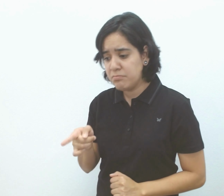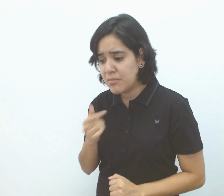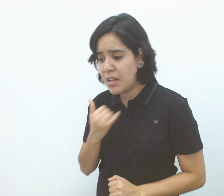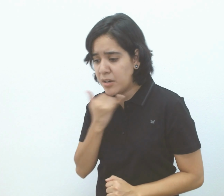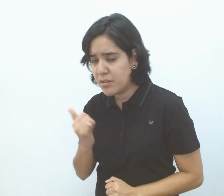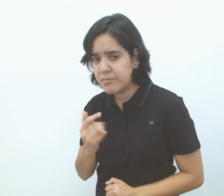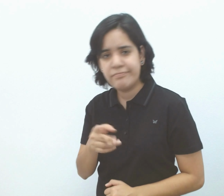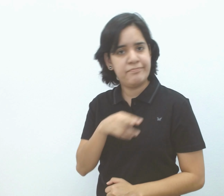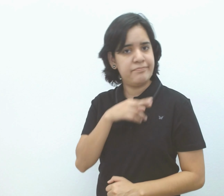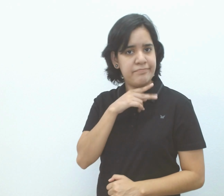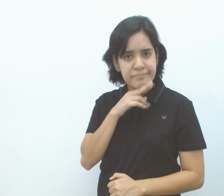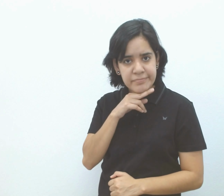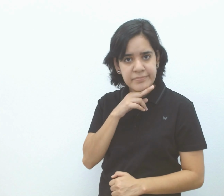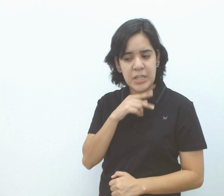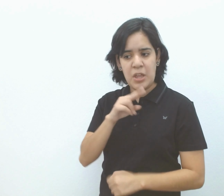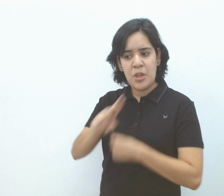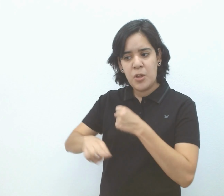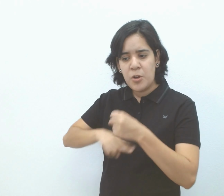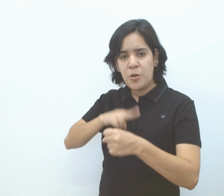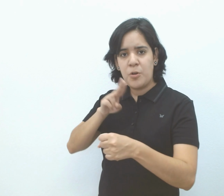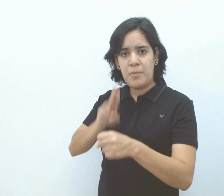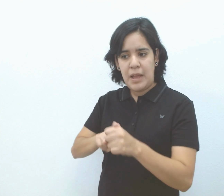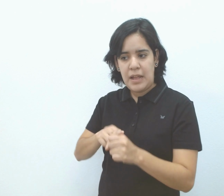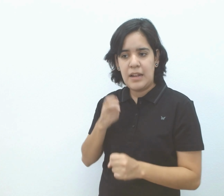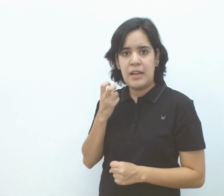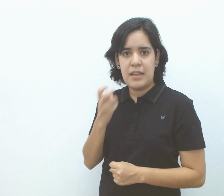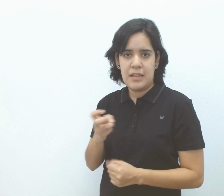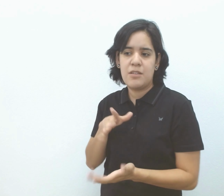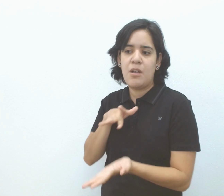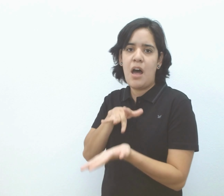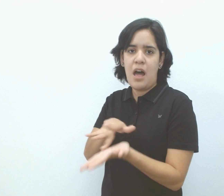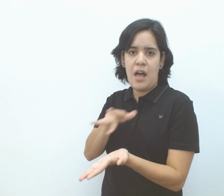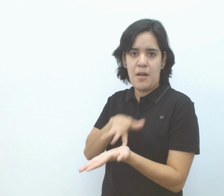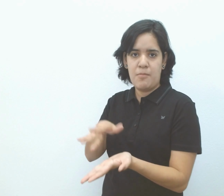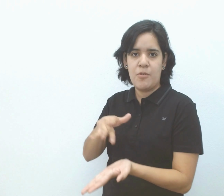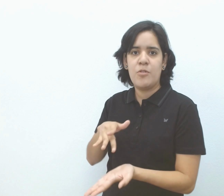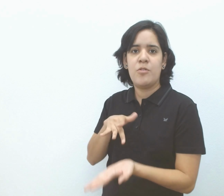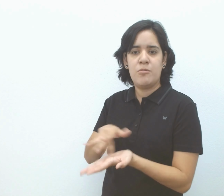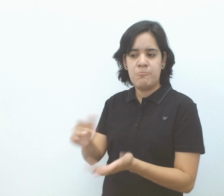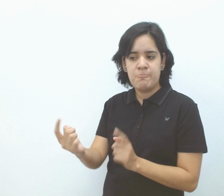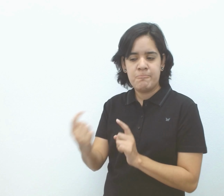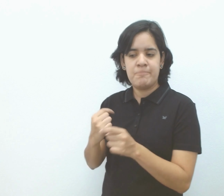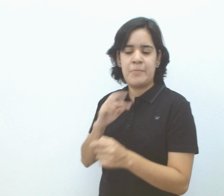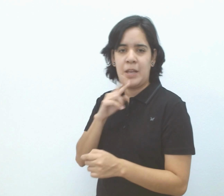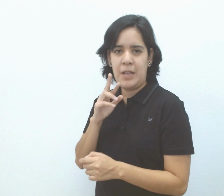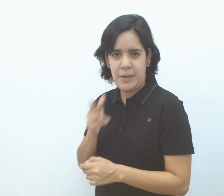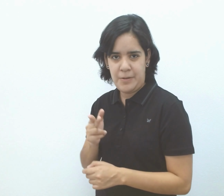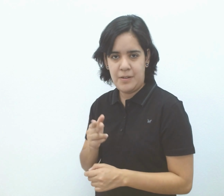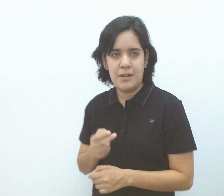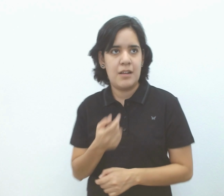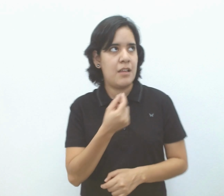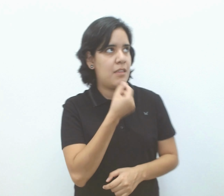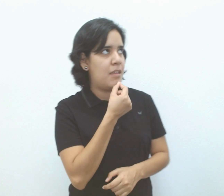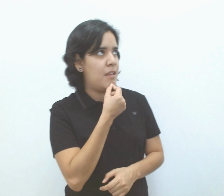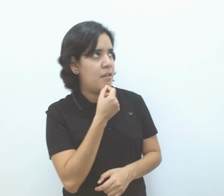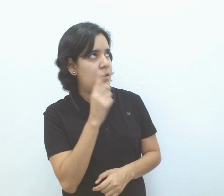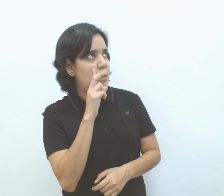ellos no importando lo que pase, eso baja mucho esta expectativa falsa que expresamos o que ellos se